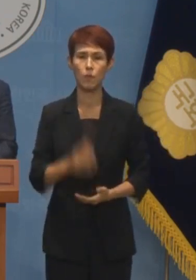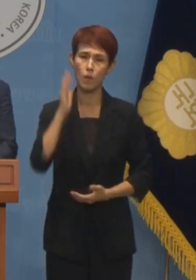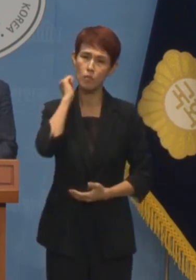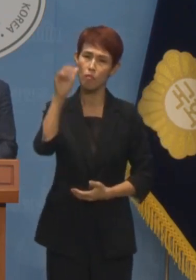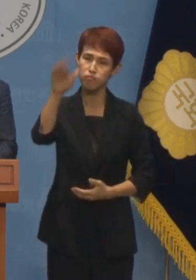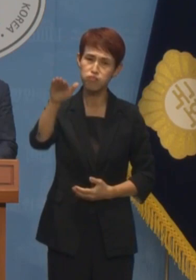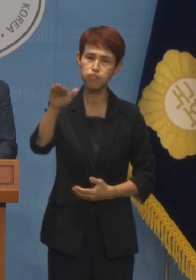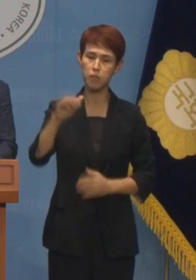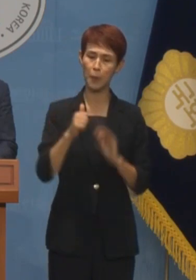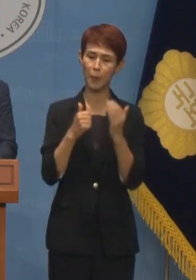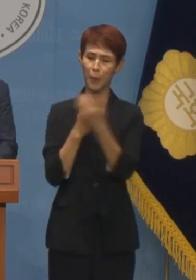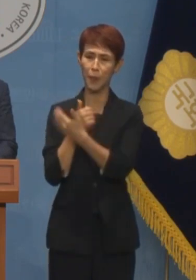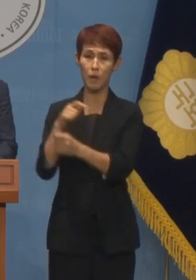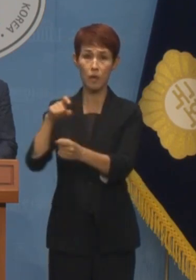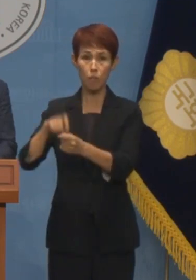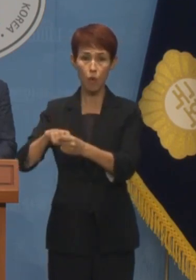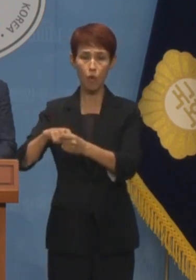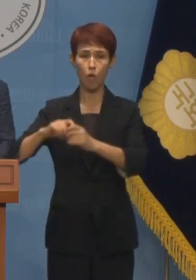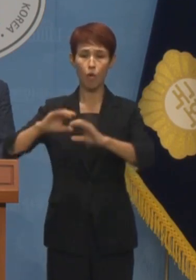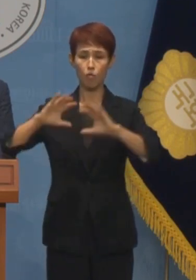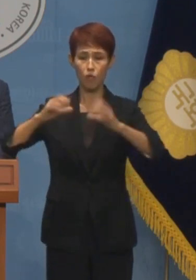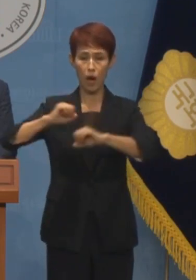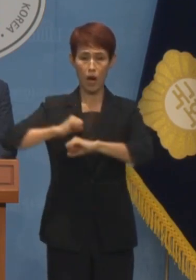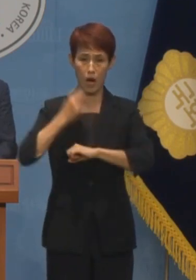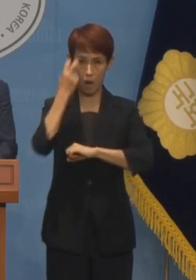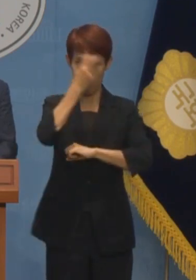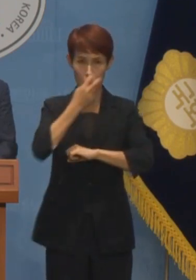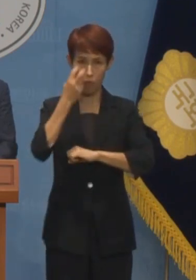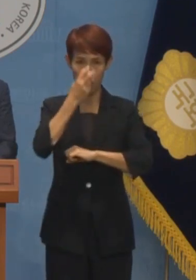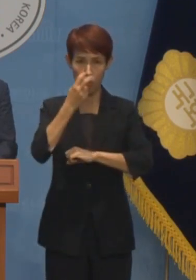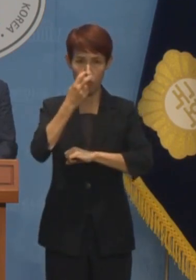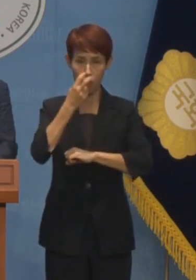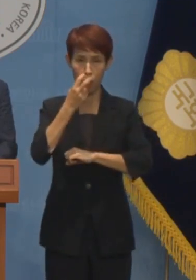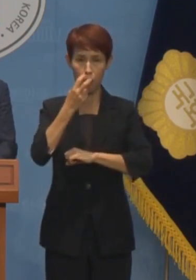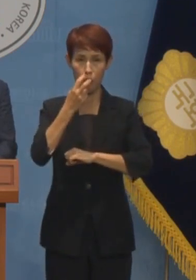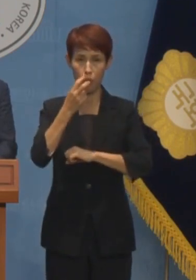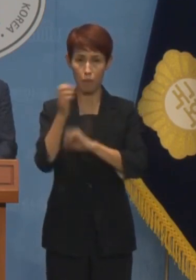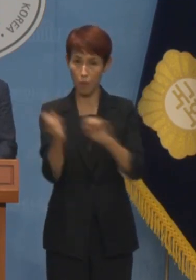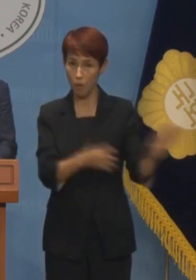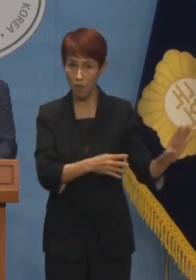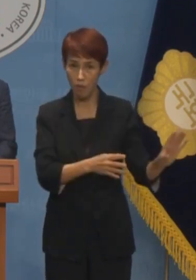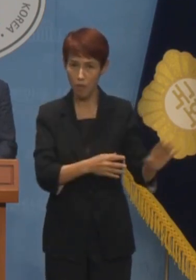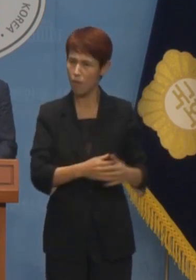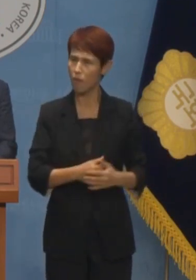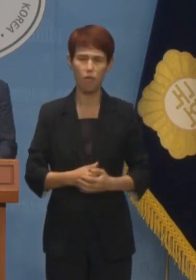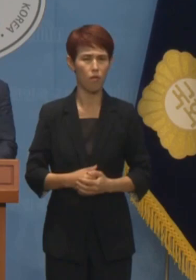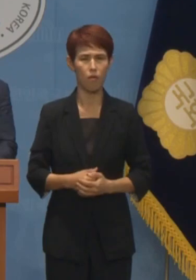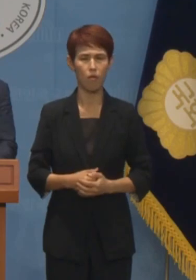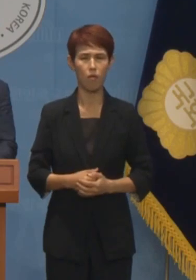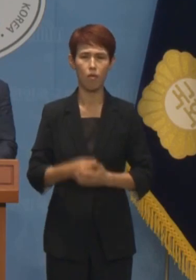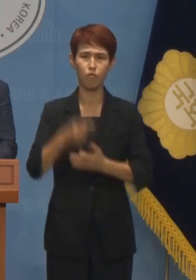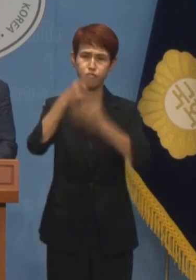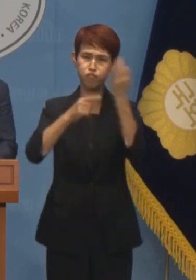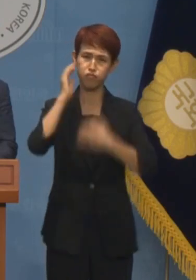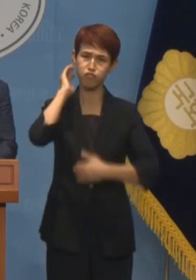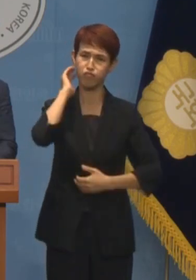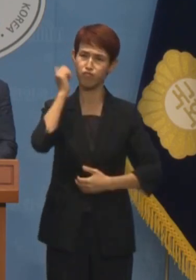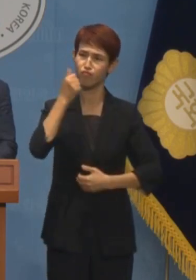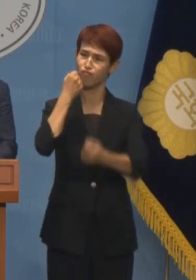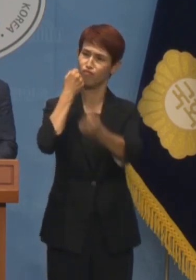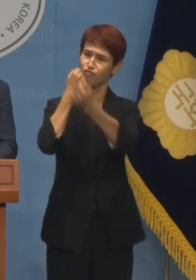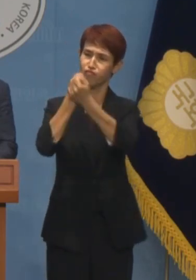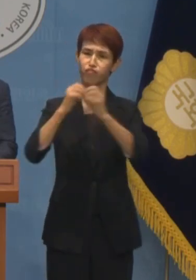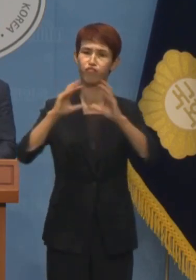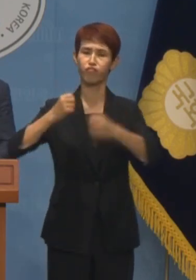대통령은 자신을 지키기 위해서 국가 안보마저 희생시킬 셈입니까? 윤석열 대통령은 뻔뻔하게 안보 핑계